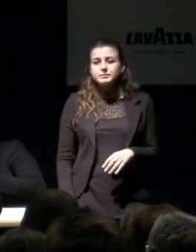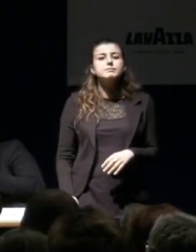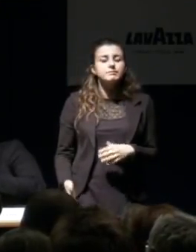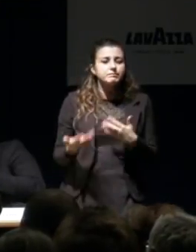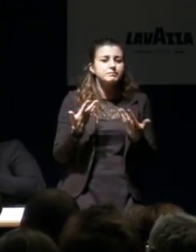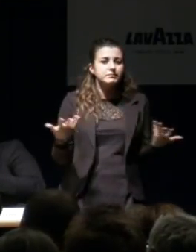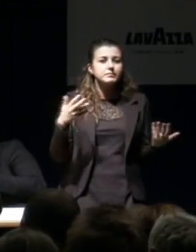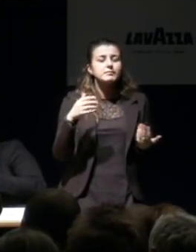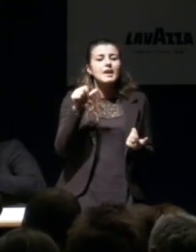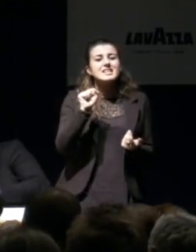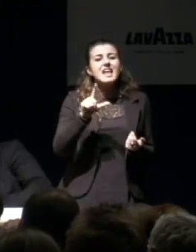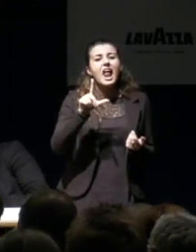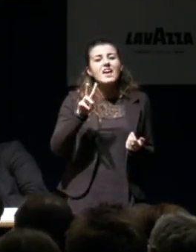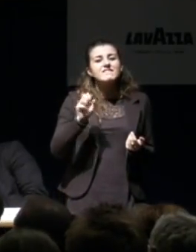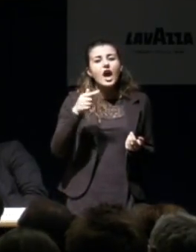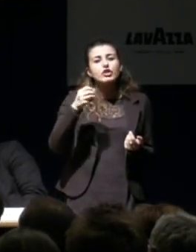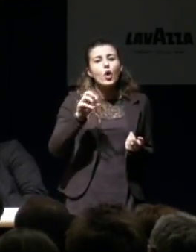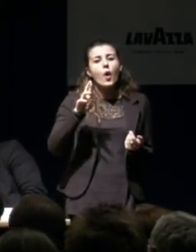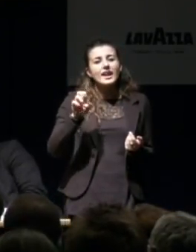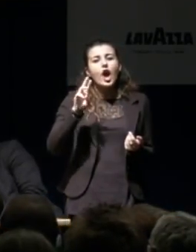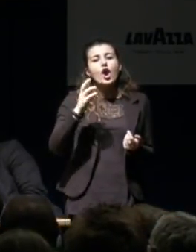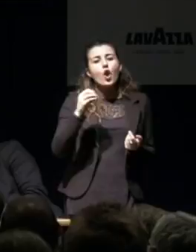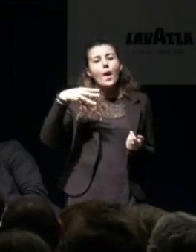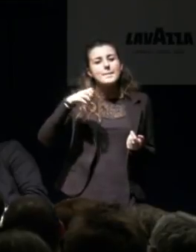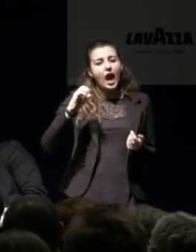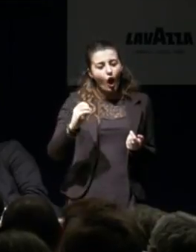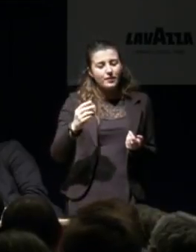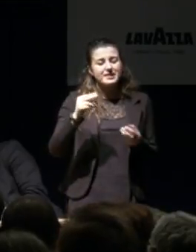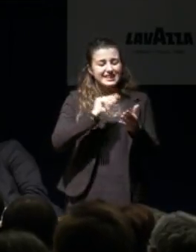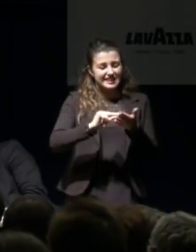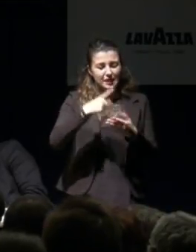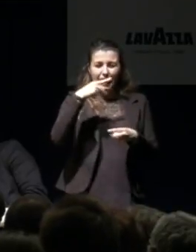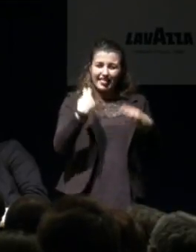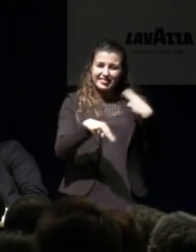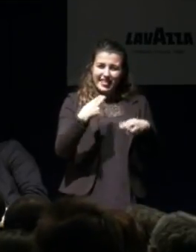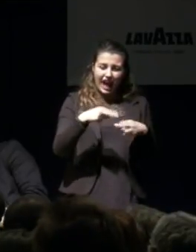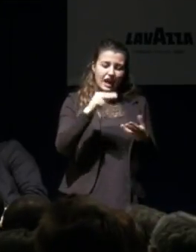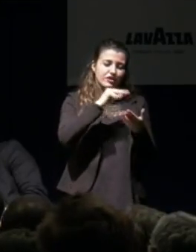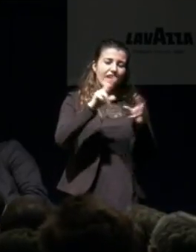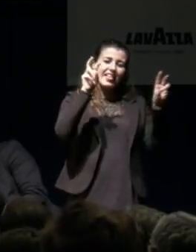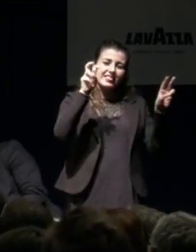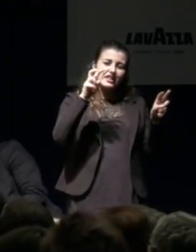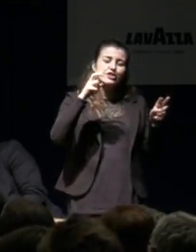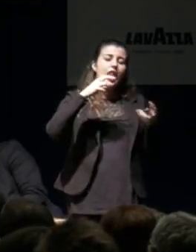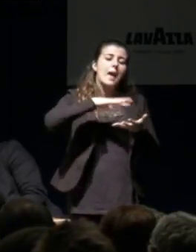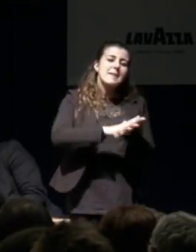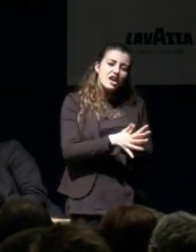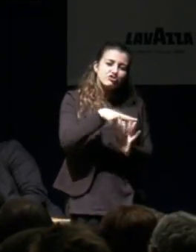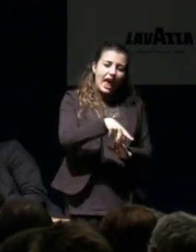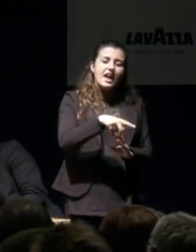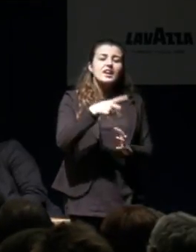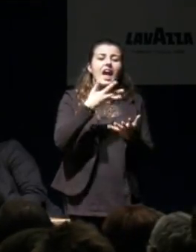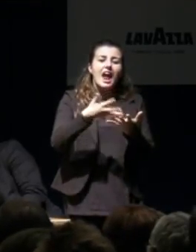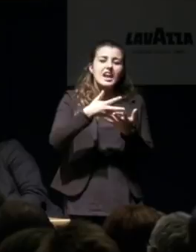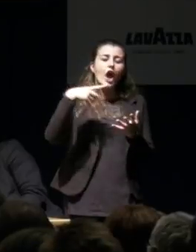ecco salvatore romeo questi scritti su taranto che abbiamo raccolto sotto il titolo dalle macerie cronache sul fronte